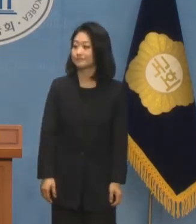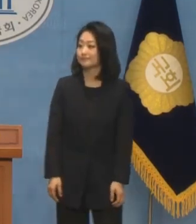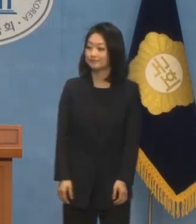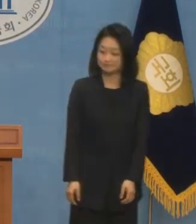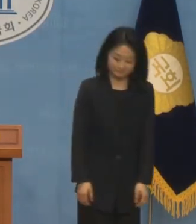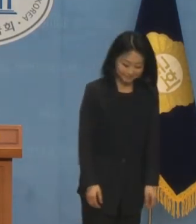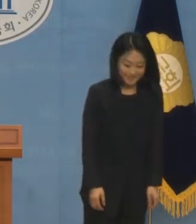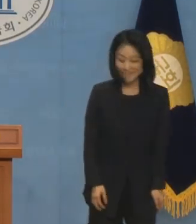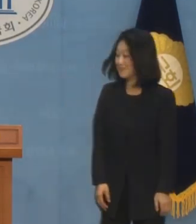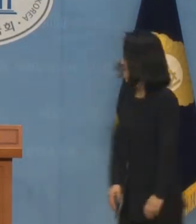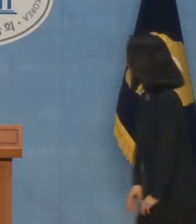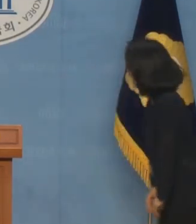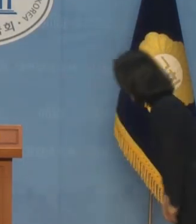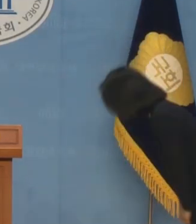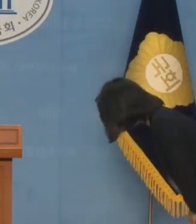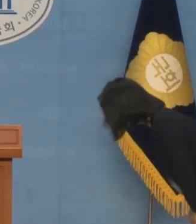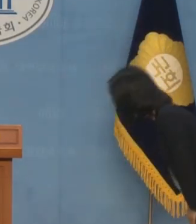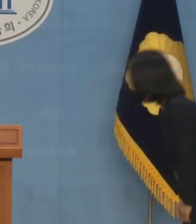이상입니다습니다